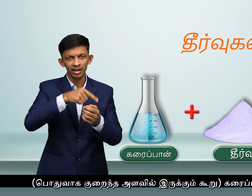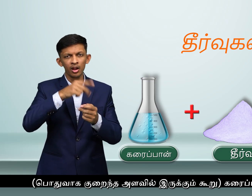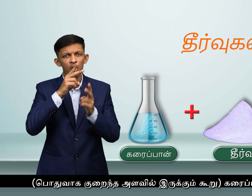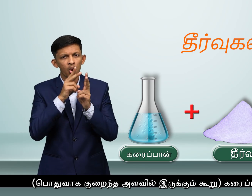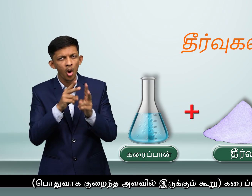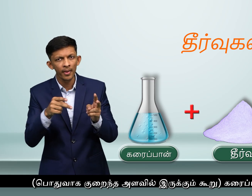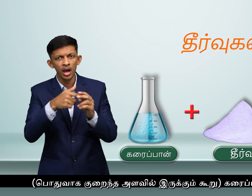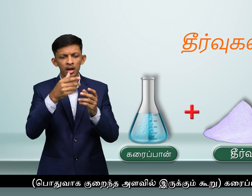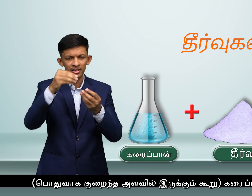எனப்படும்.